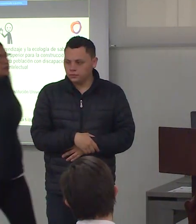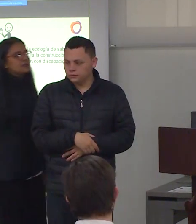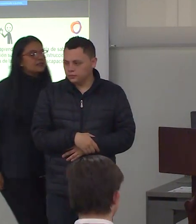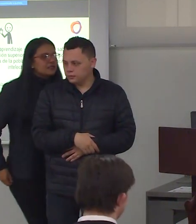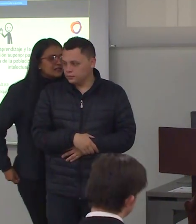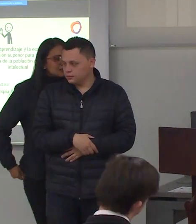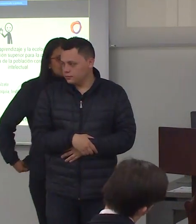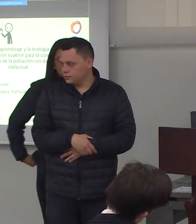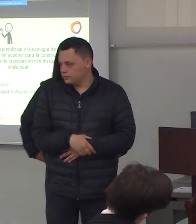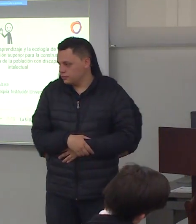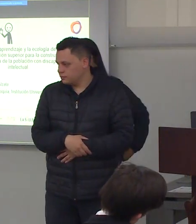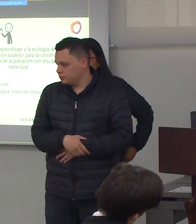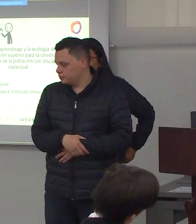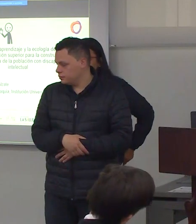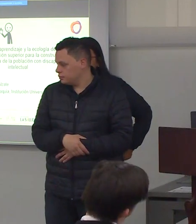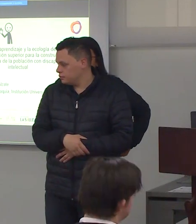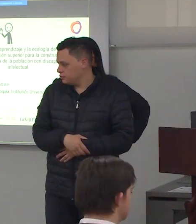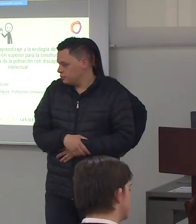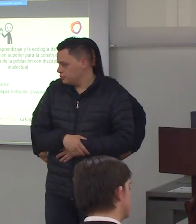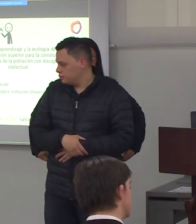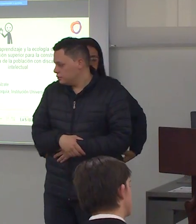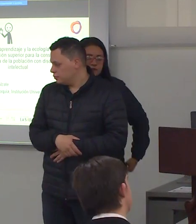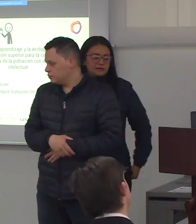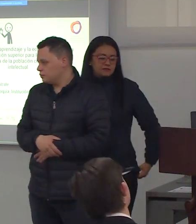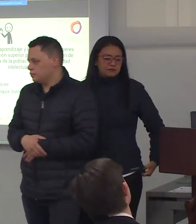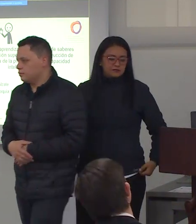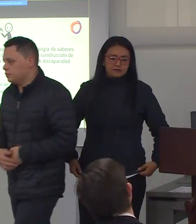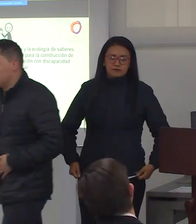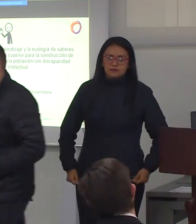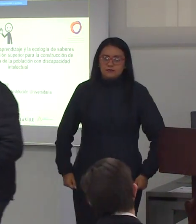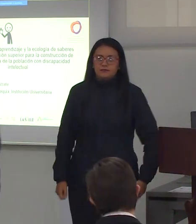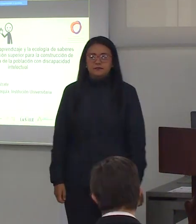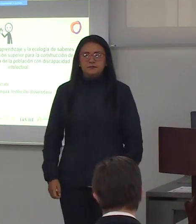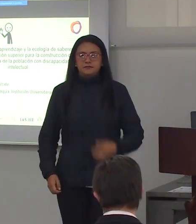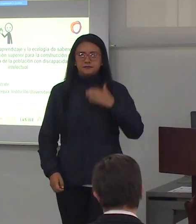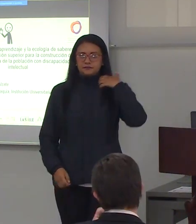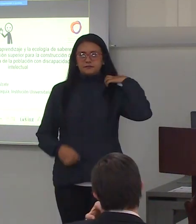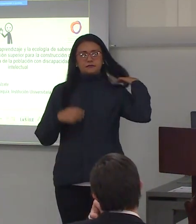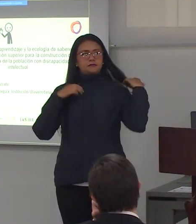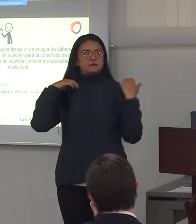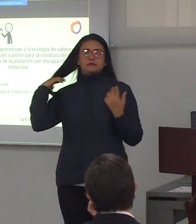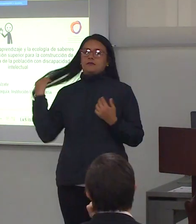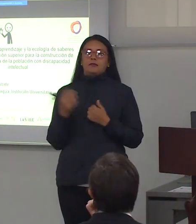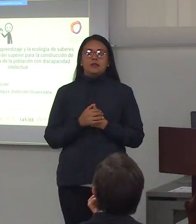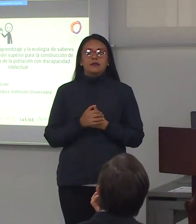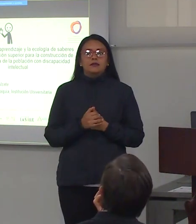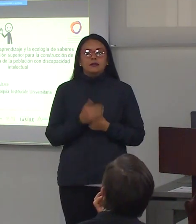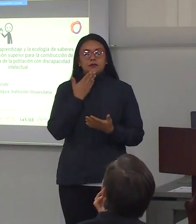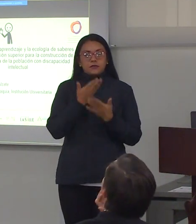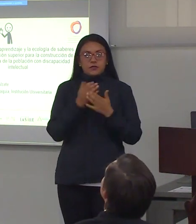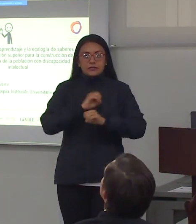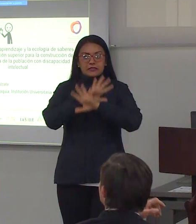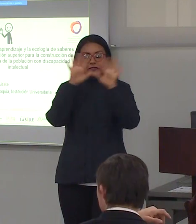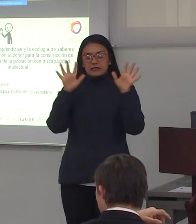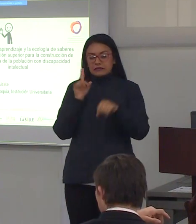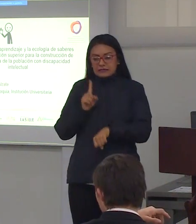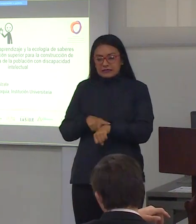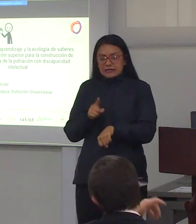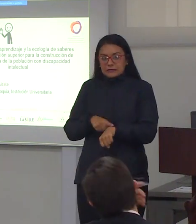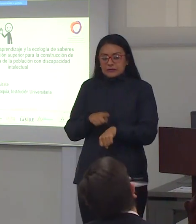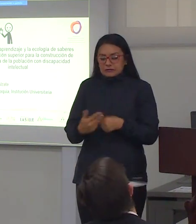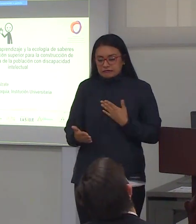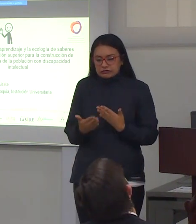Entonces, muy buenos días. Voy a tratar de, con estos tiempos tan